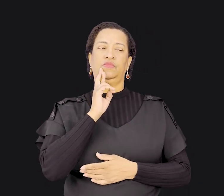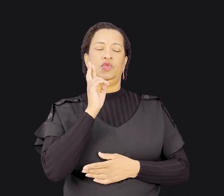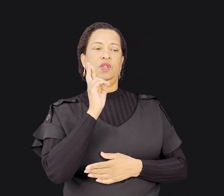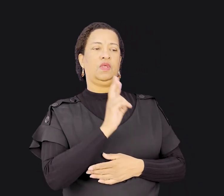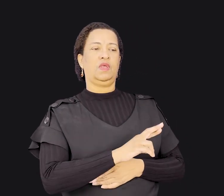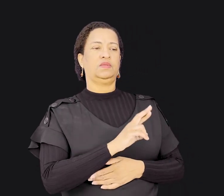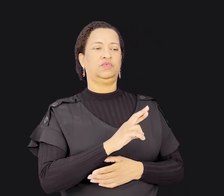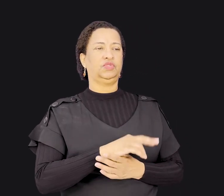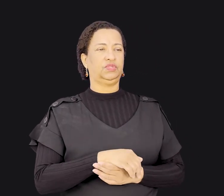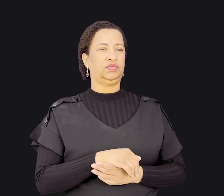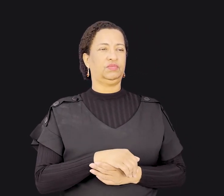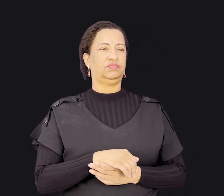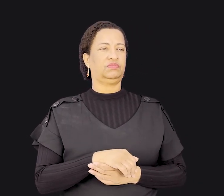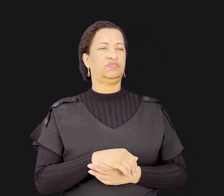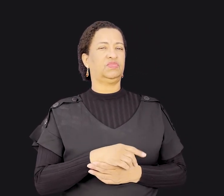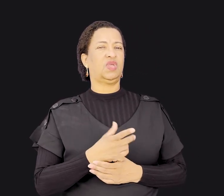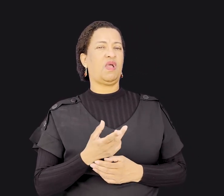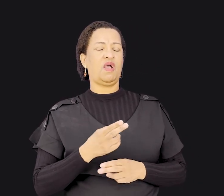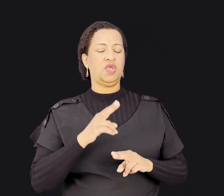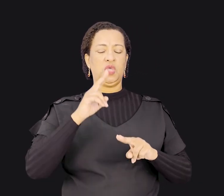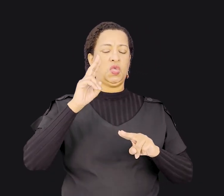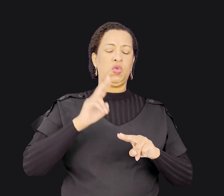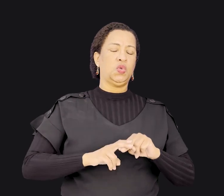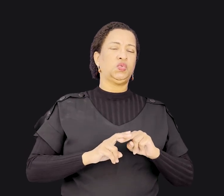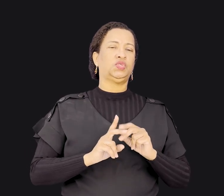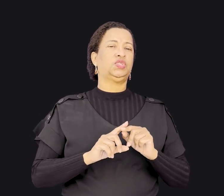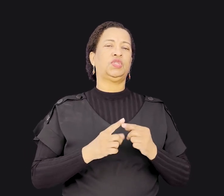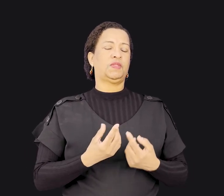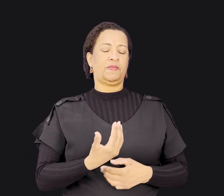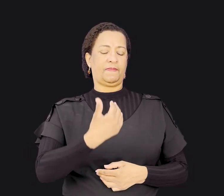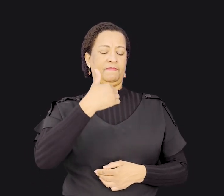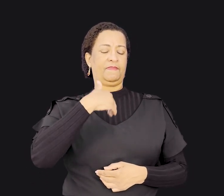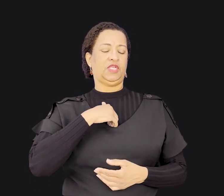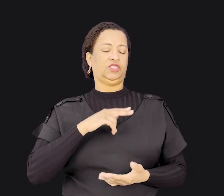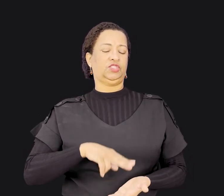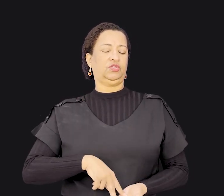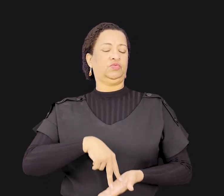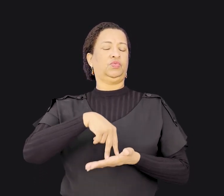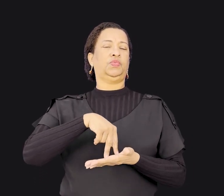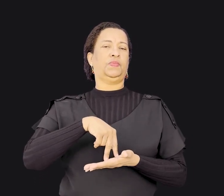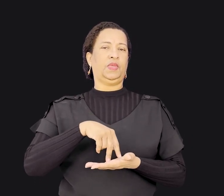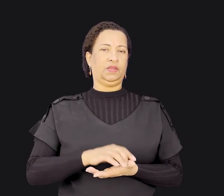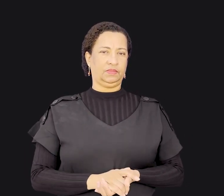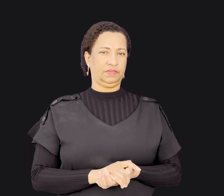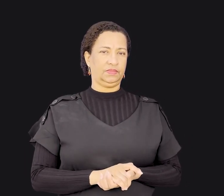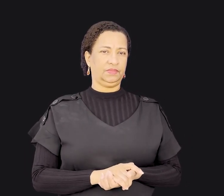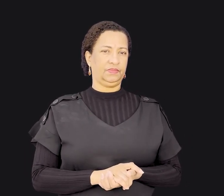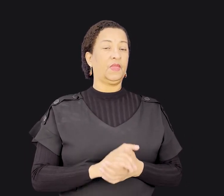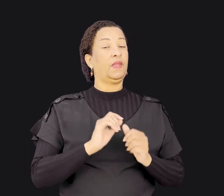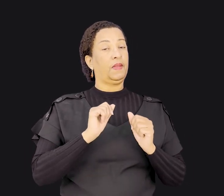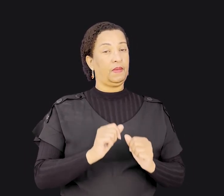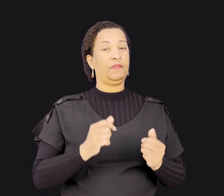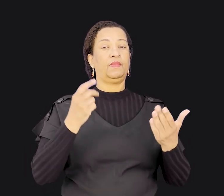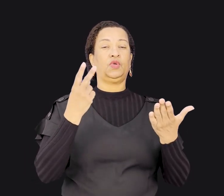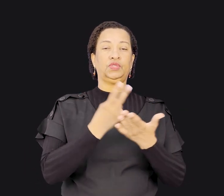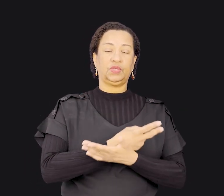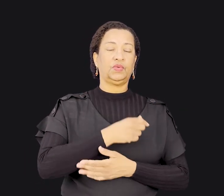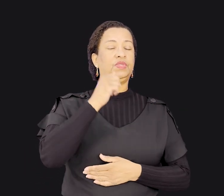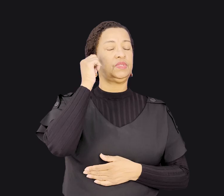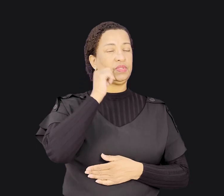respondeu: por fora eu estou sentada, mas aqui dentro eu estou em pé. A mesma coisa pode acontecer com uma mulher que é